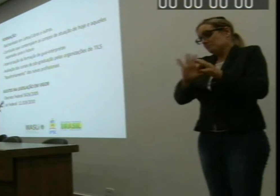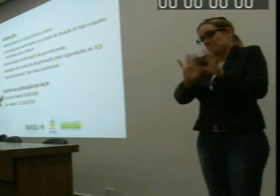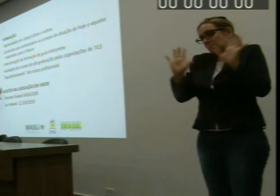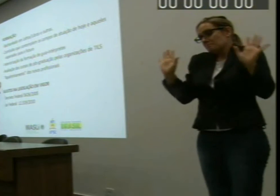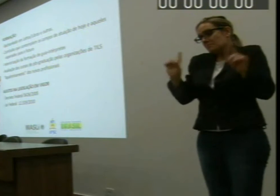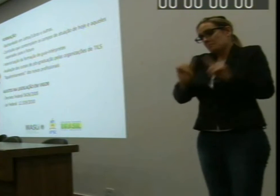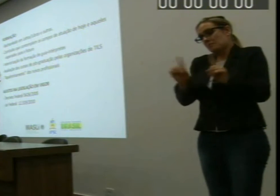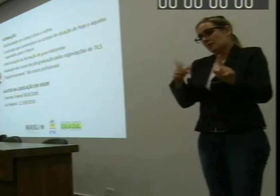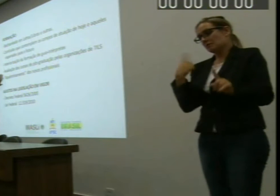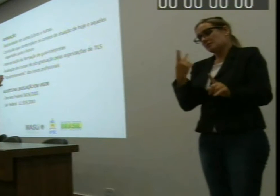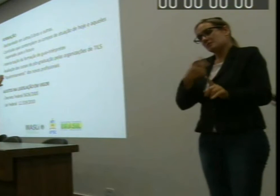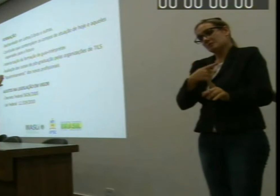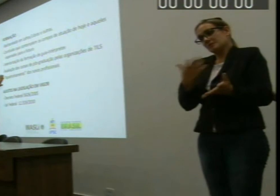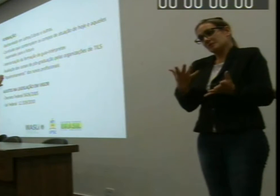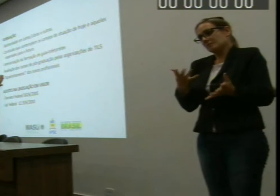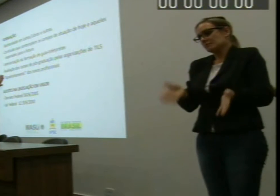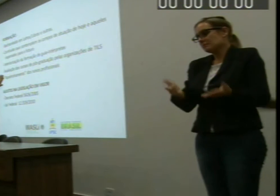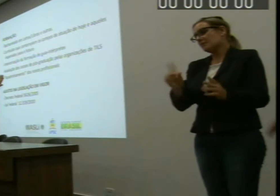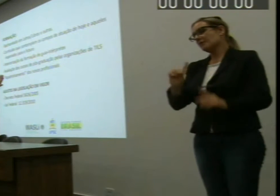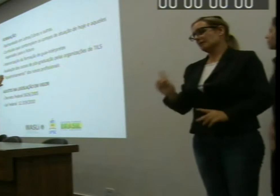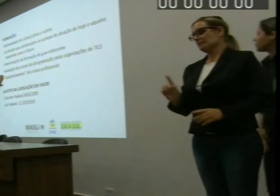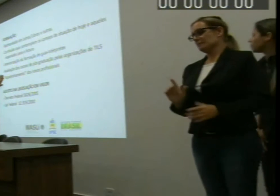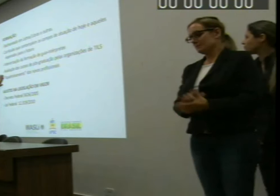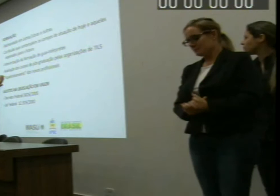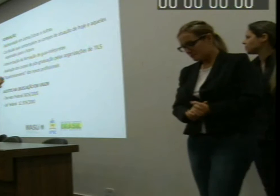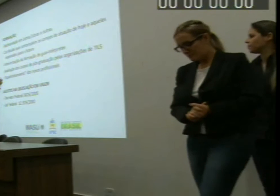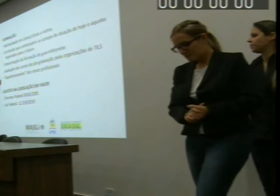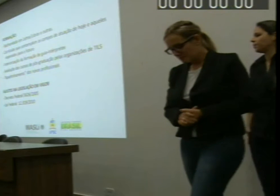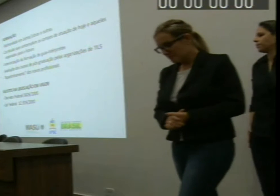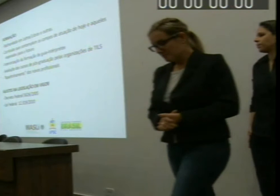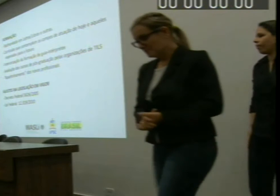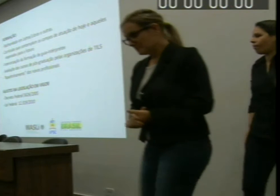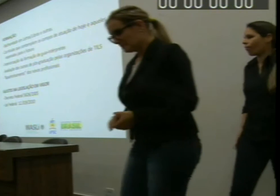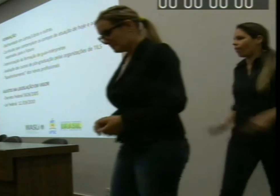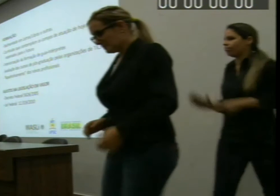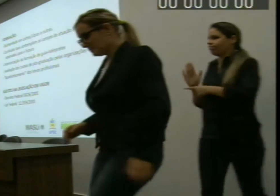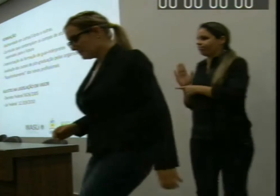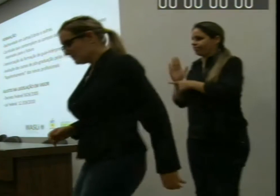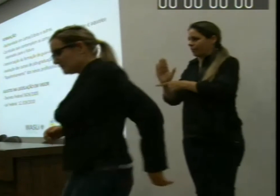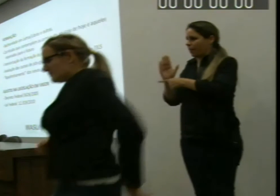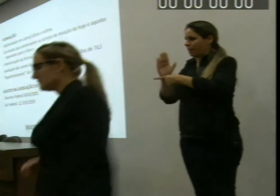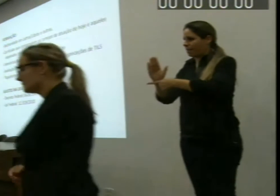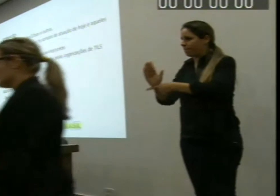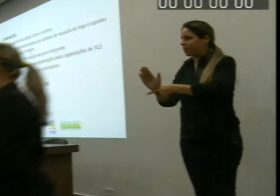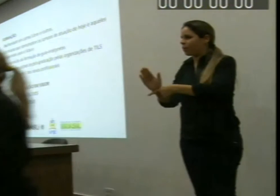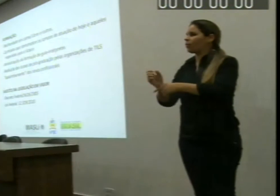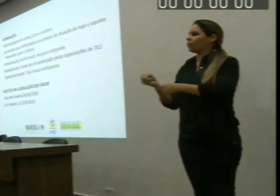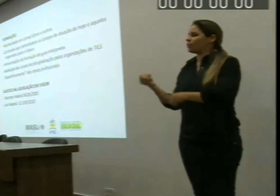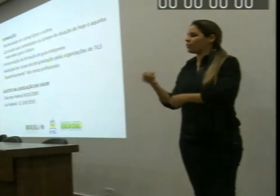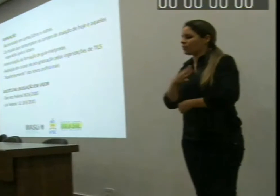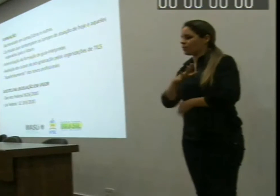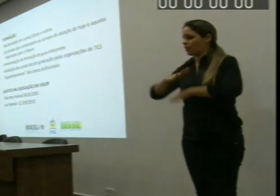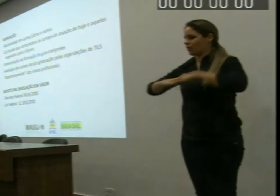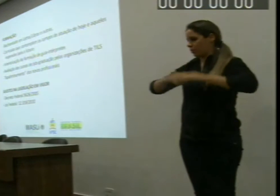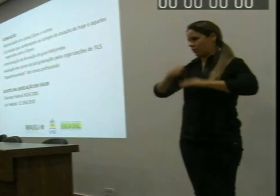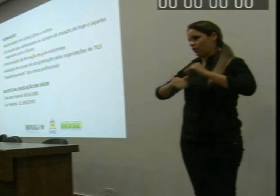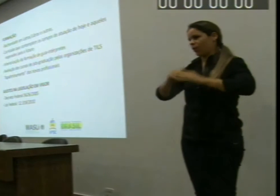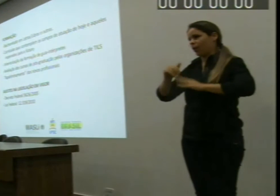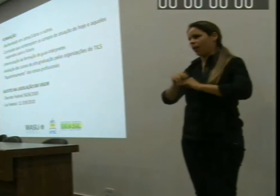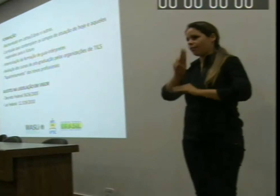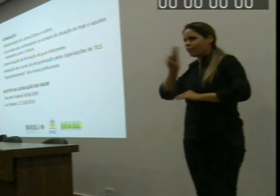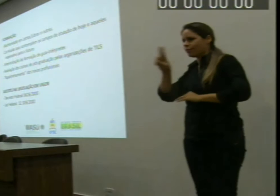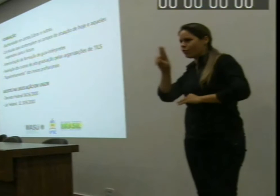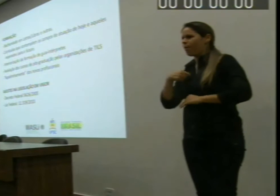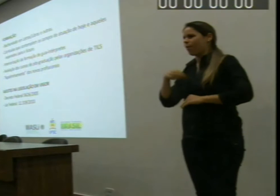recomenda ap padrio dos novos profissionais eu tô usando a palavra apad mas ainda não apurei qual palavra seria mais